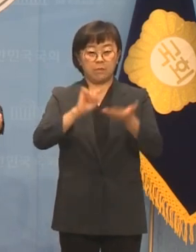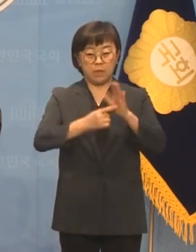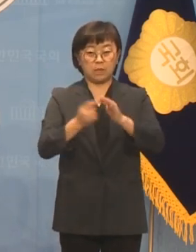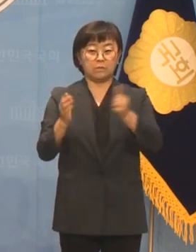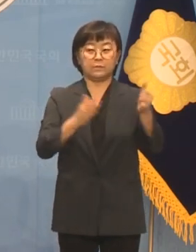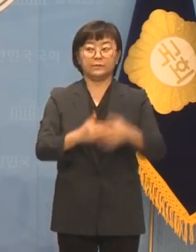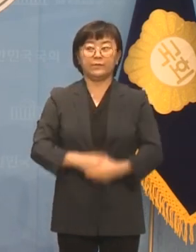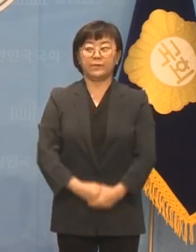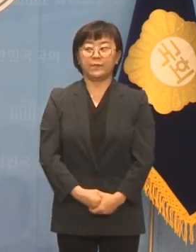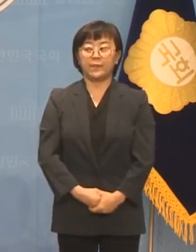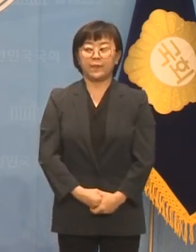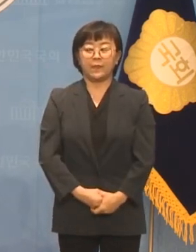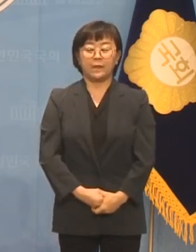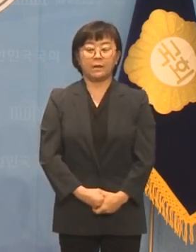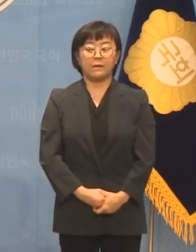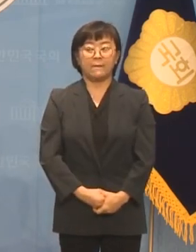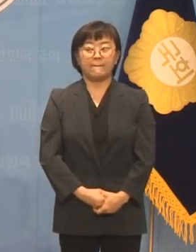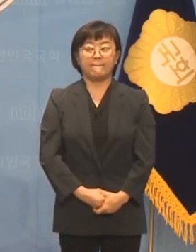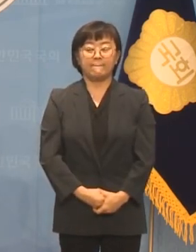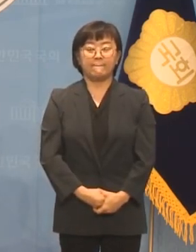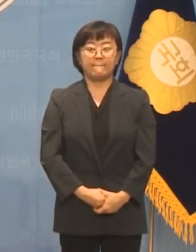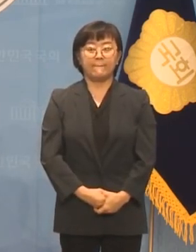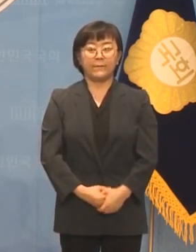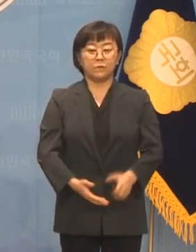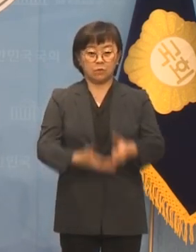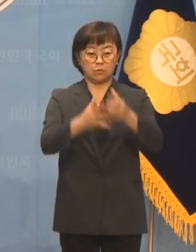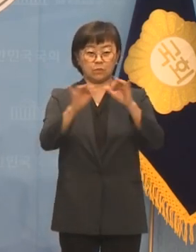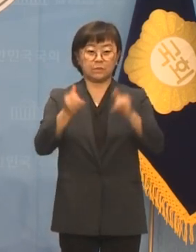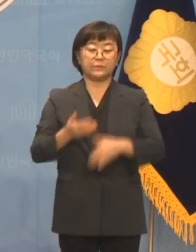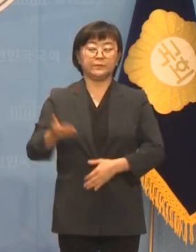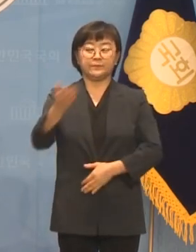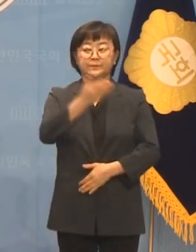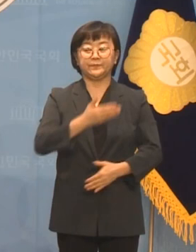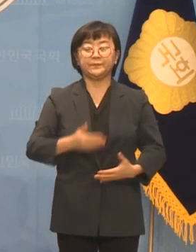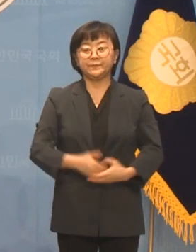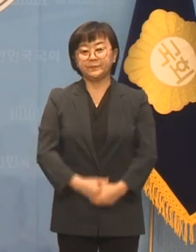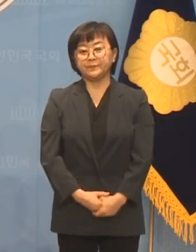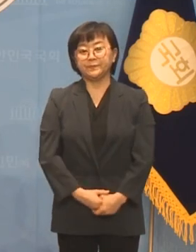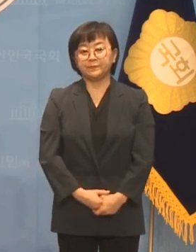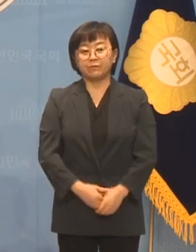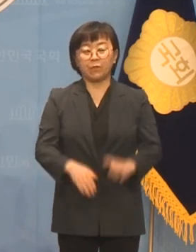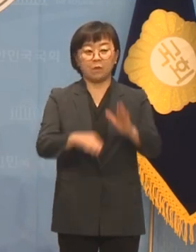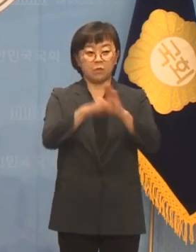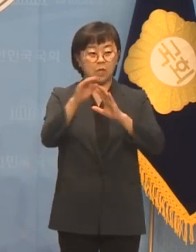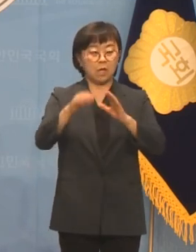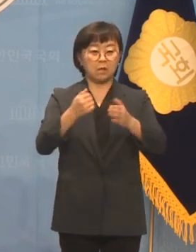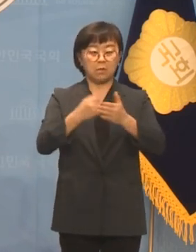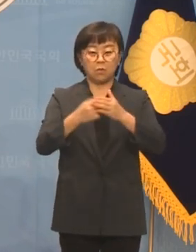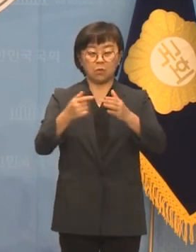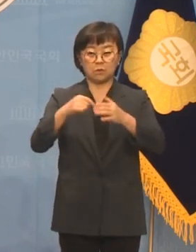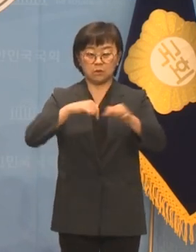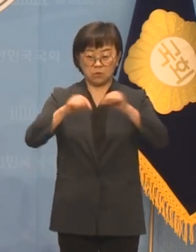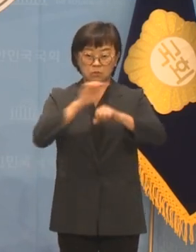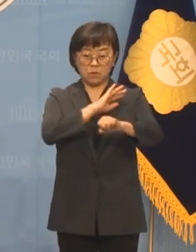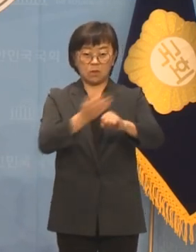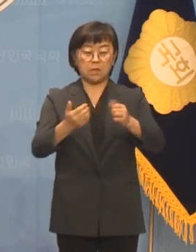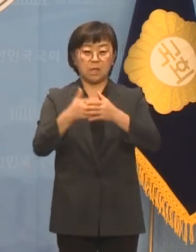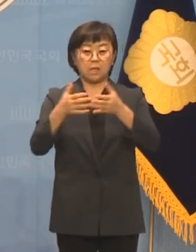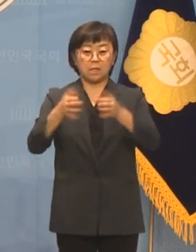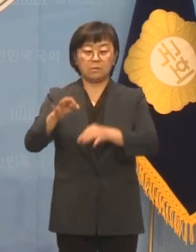주시기 바랍니다 존경하는 국민 여러분 북한 공산당 정권과